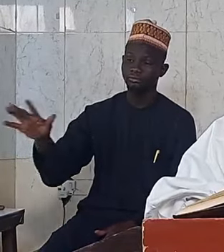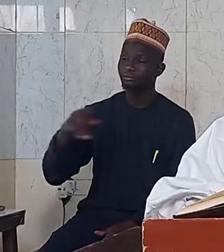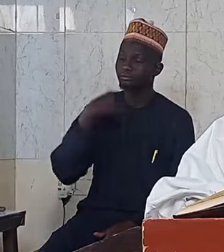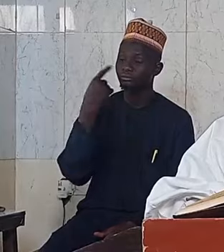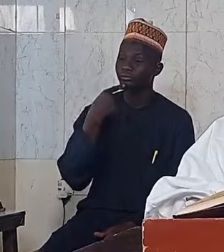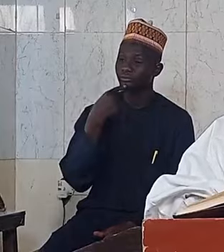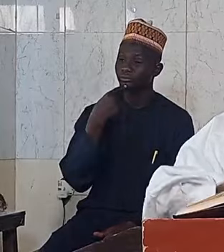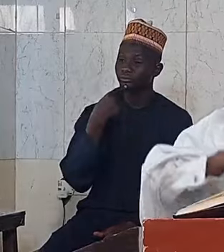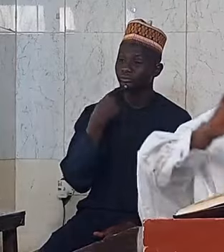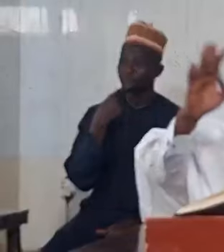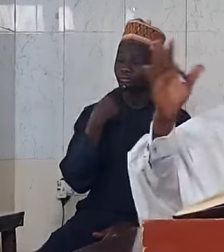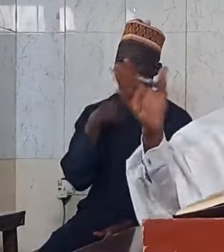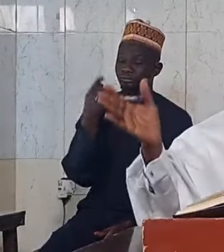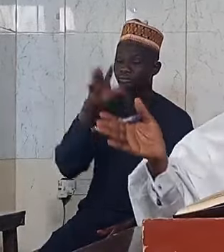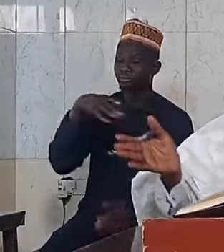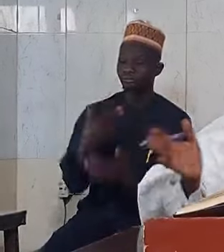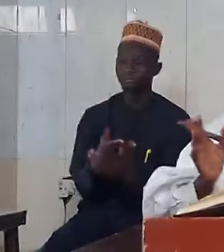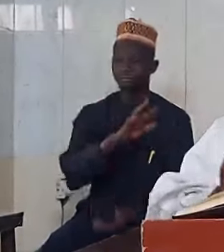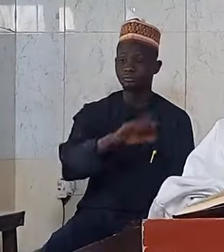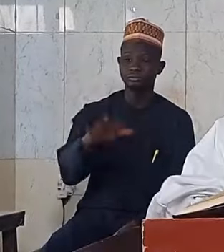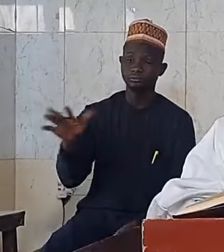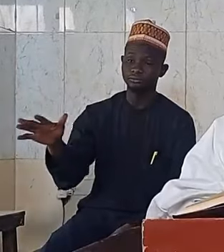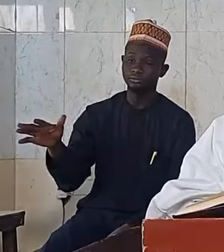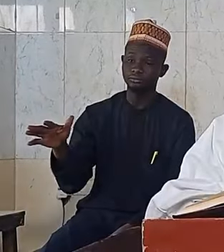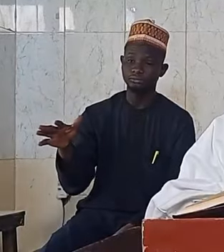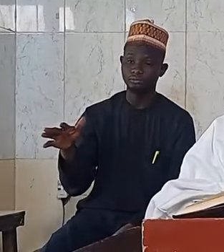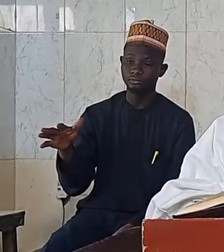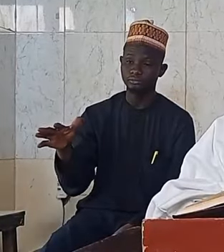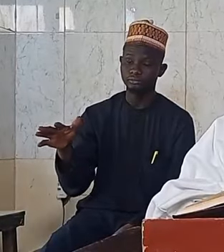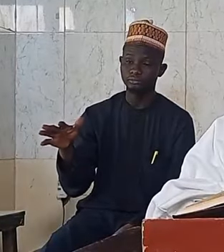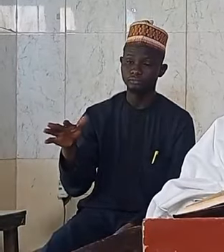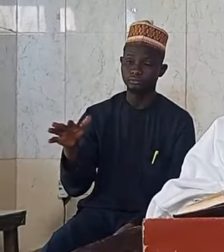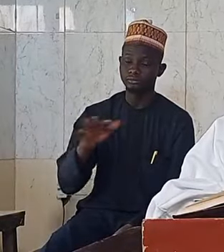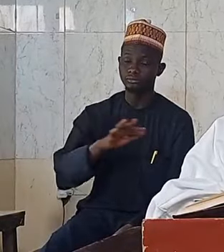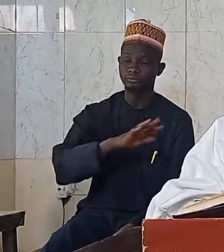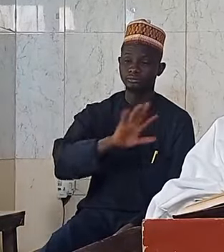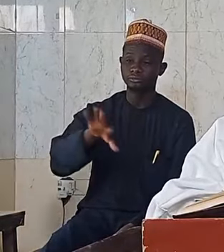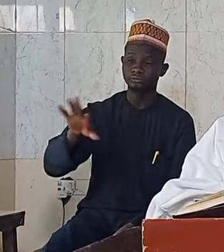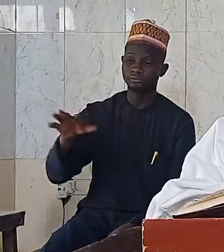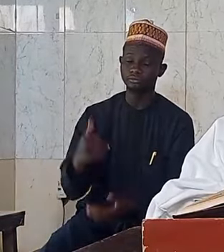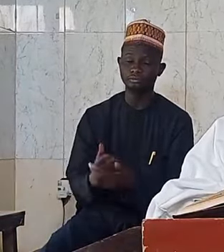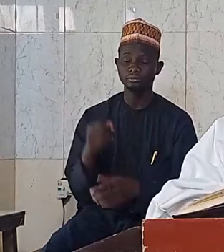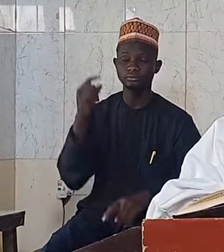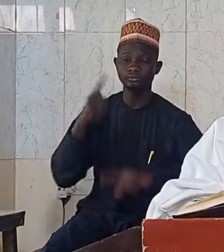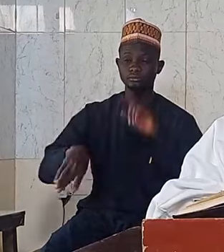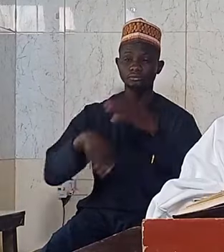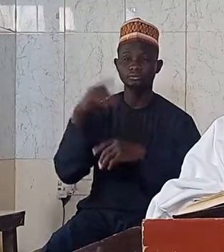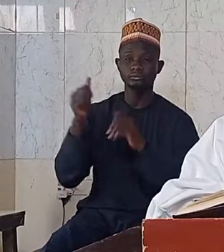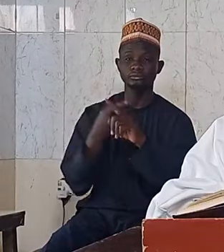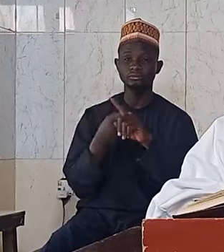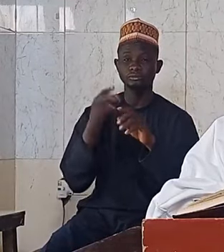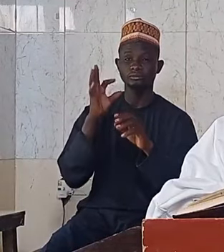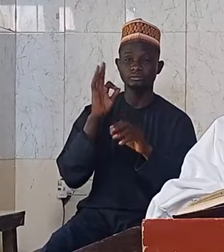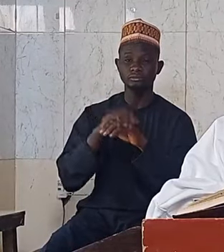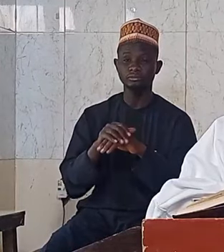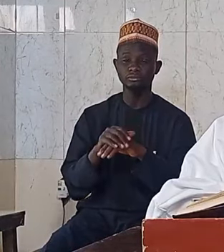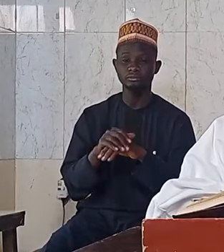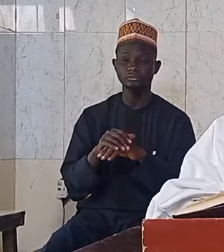alladhina waɗanda gaba ɗayan waɗannan da aka raunata a cikin Makka suka kasa fitowa domin su